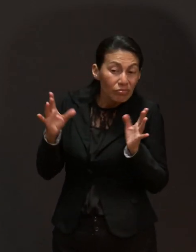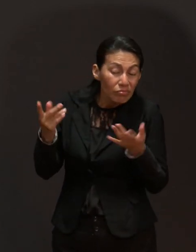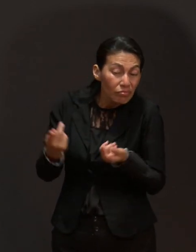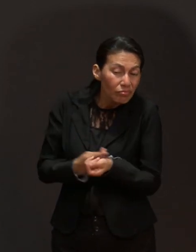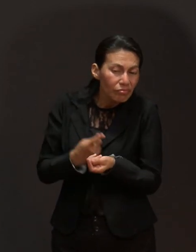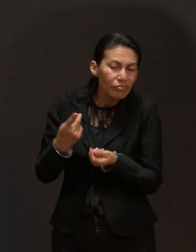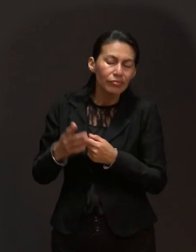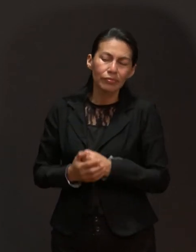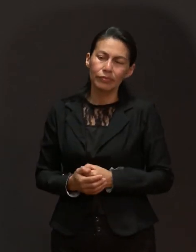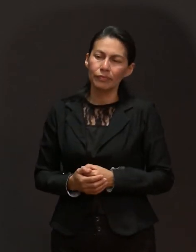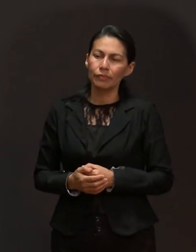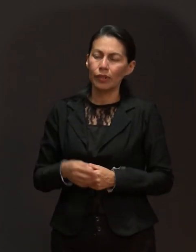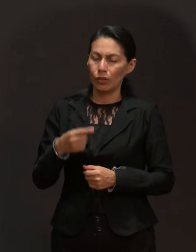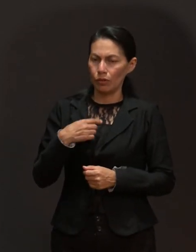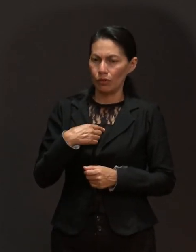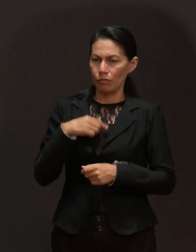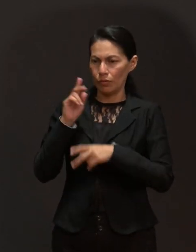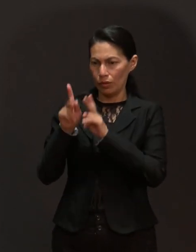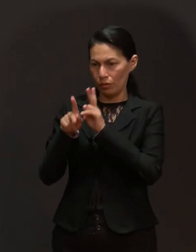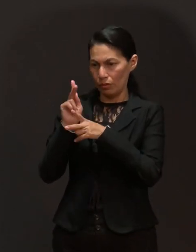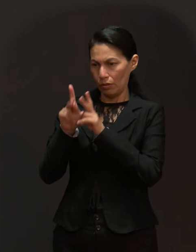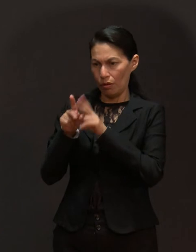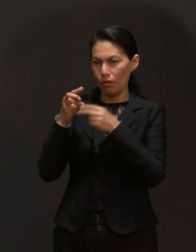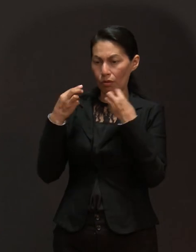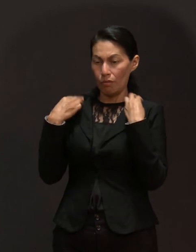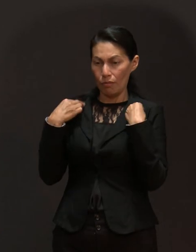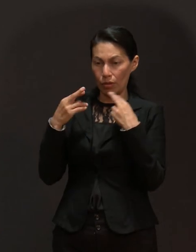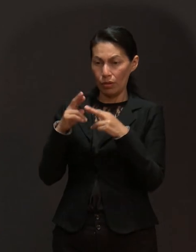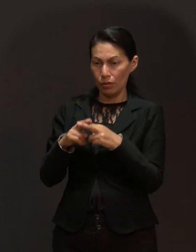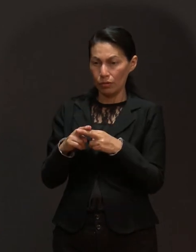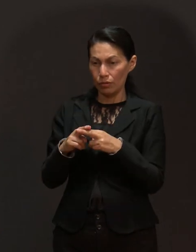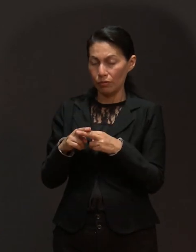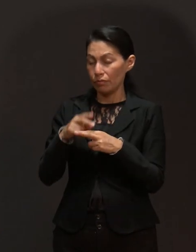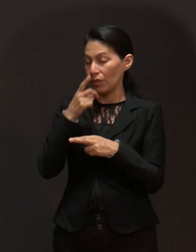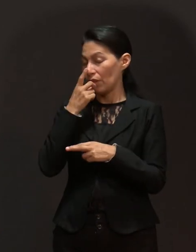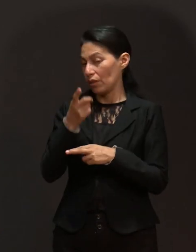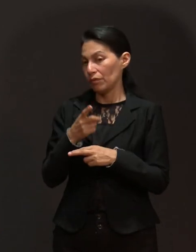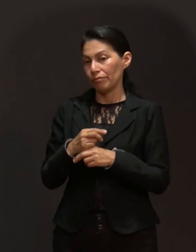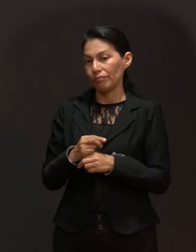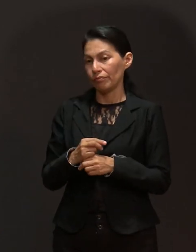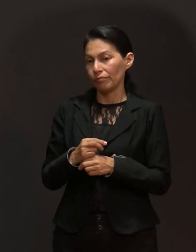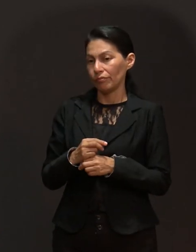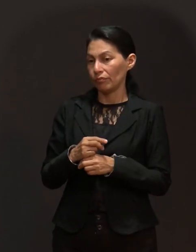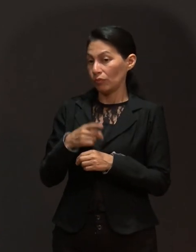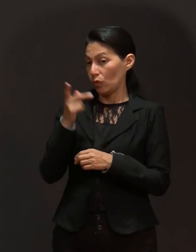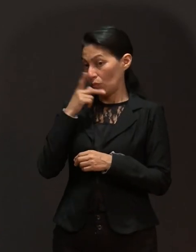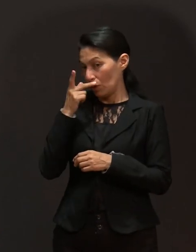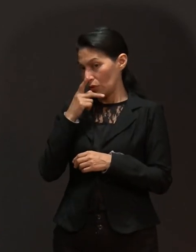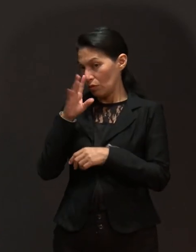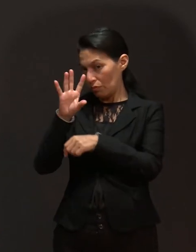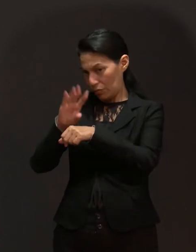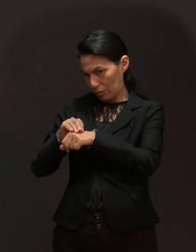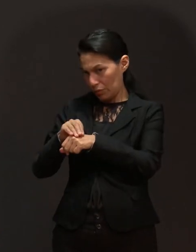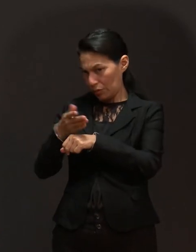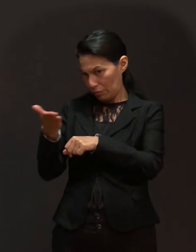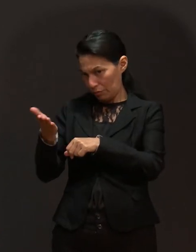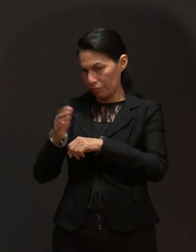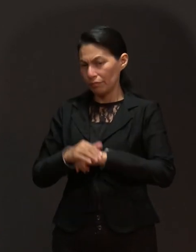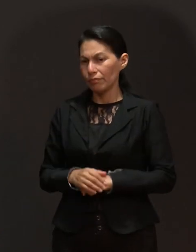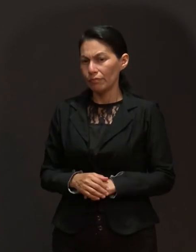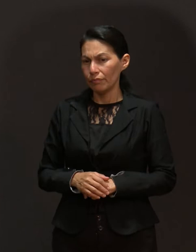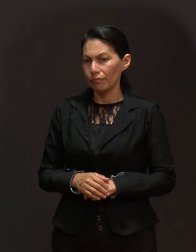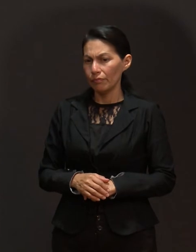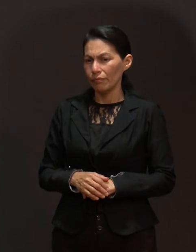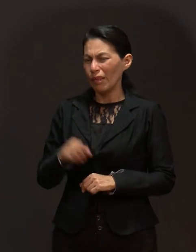Entonces, hablé con el docente y el docente fue muy persuasivo. Me dijo, pídele permiso a tu pastor.